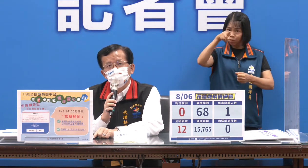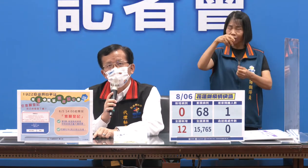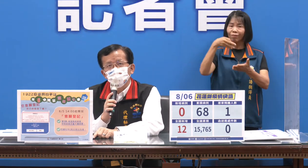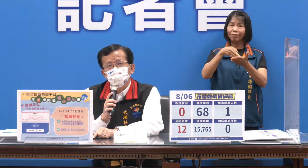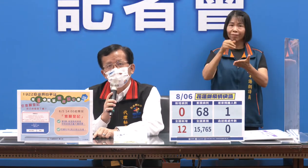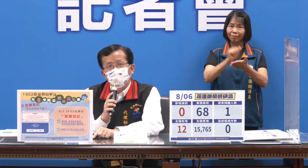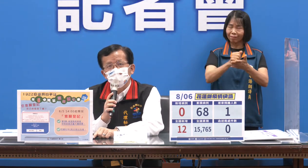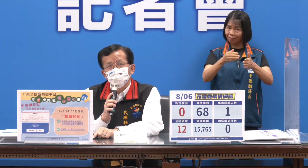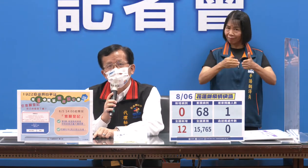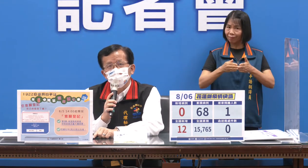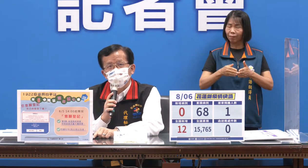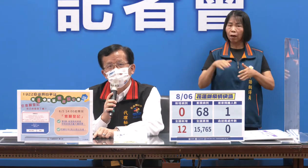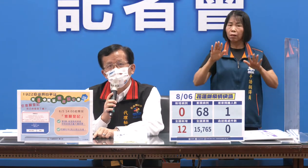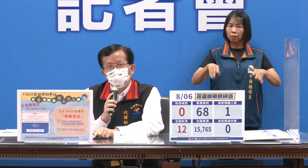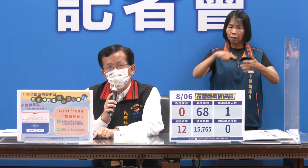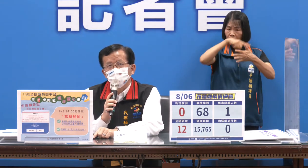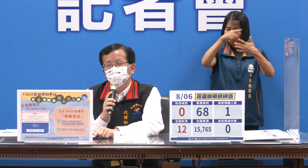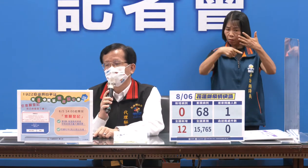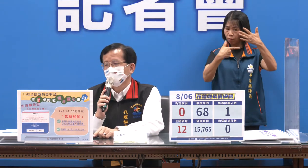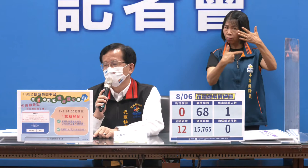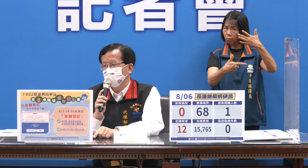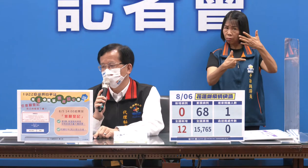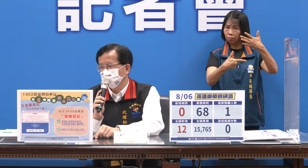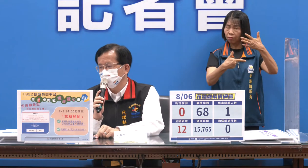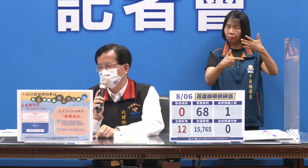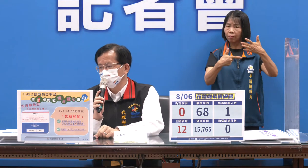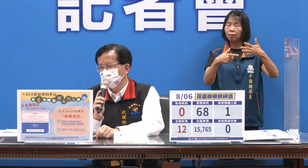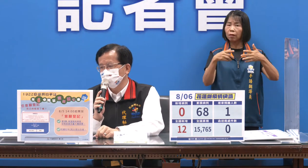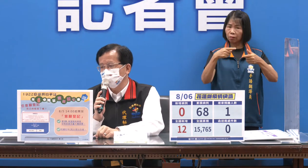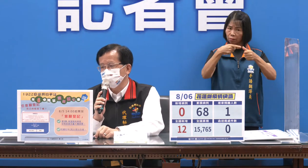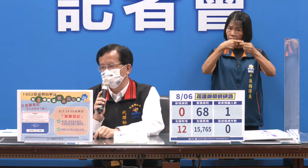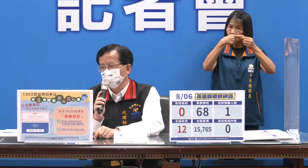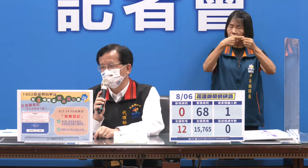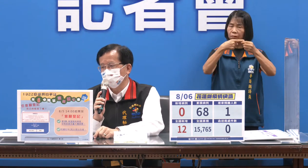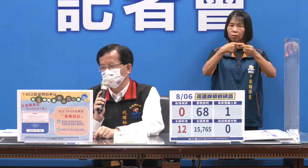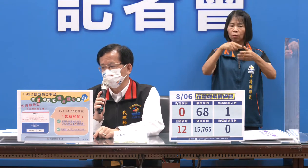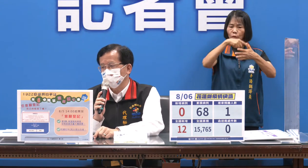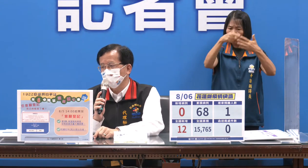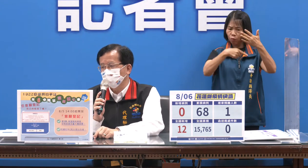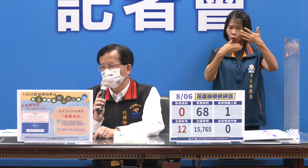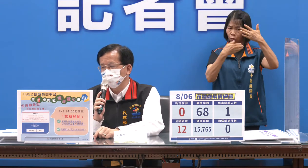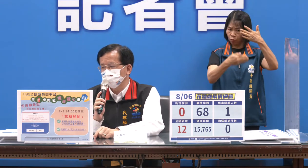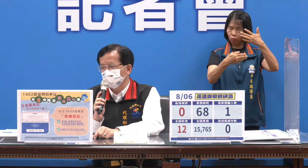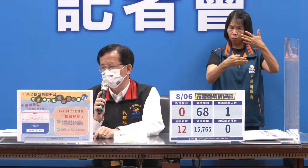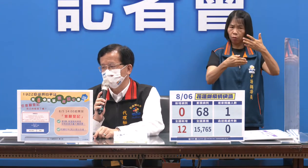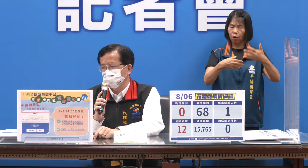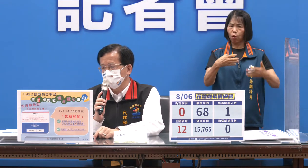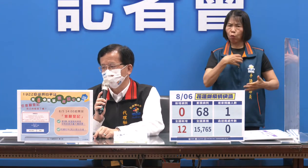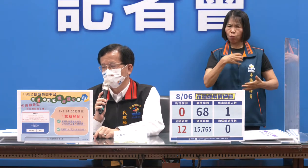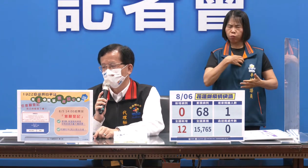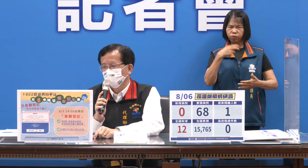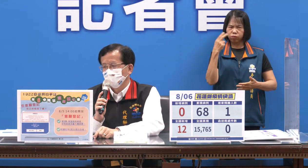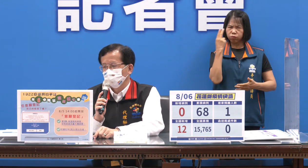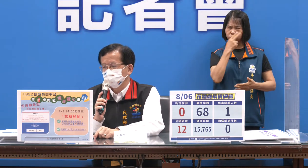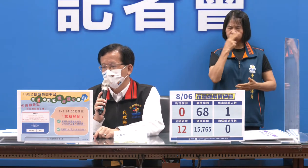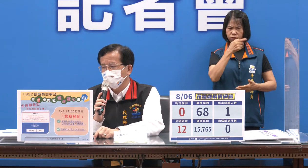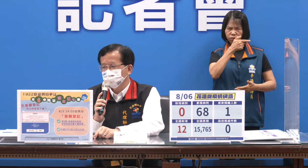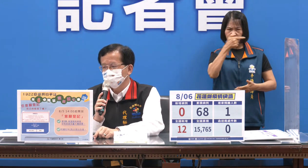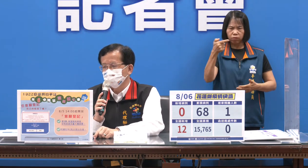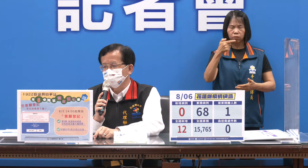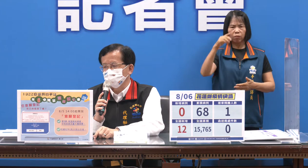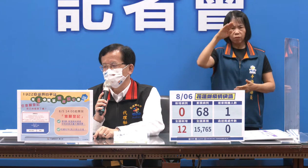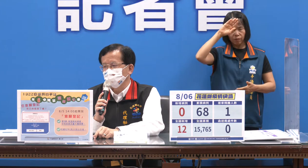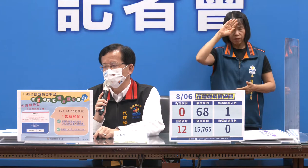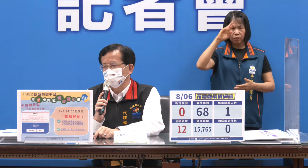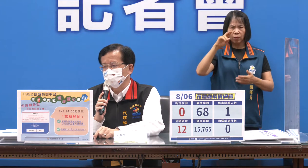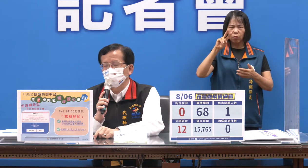轮到哪一个程度呢？第一就是第九类的属于高风险疾病或是罕